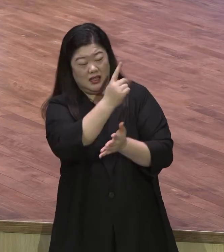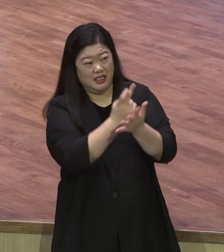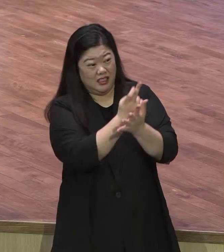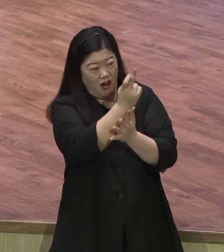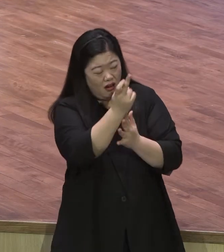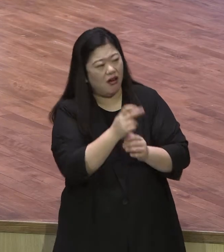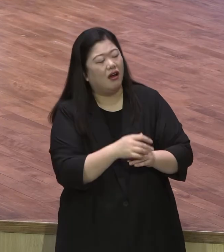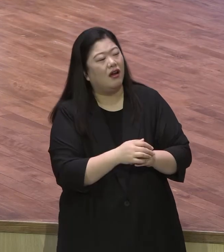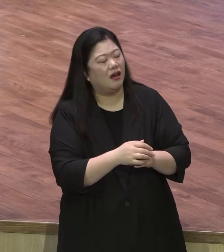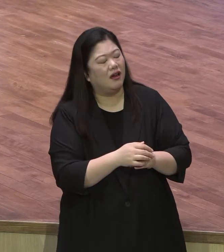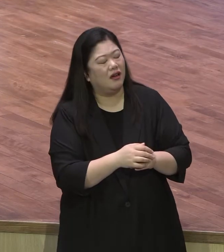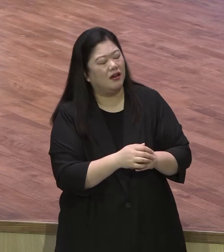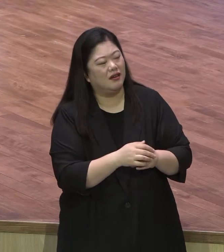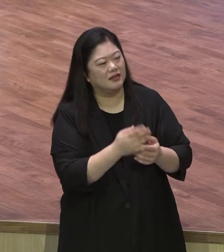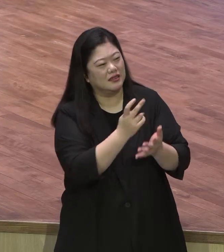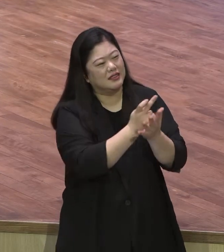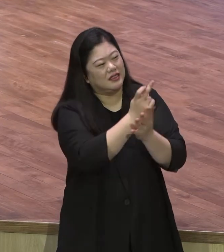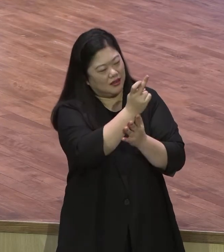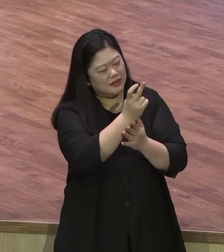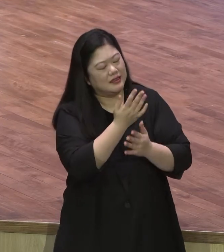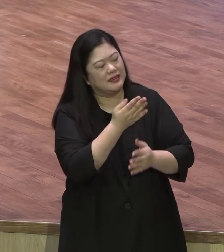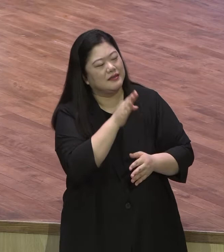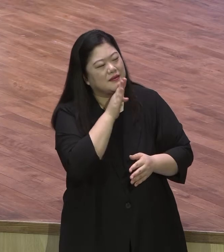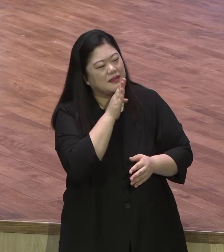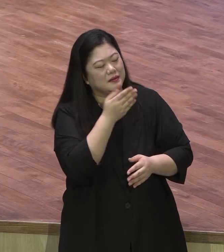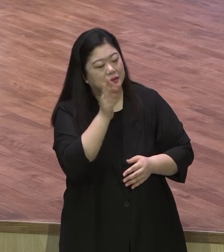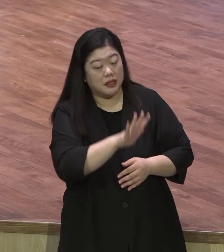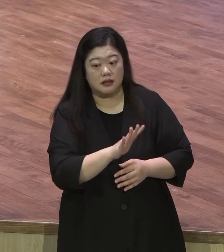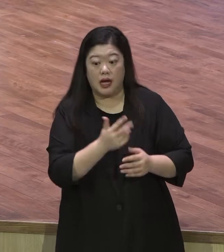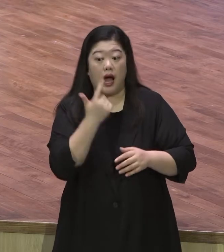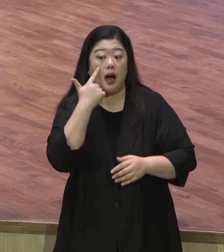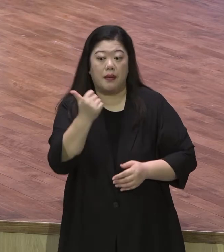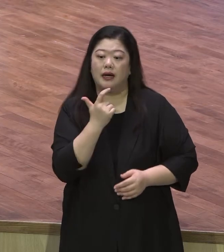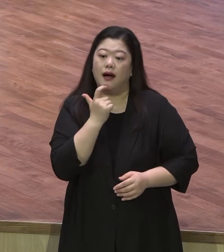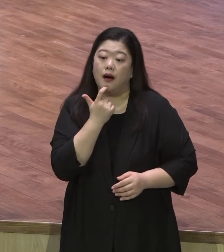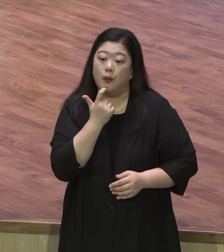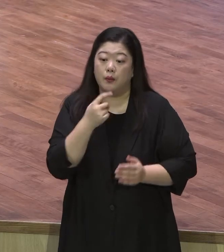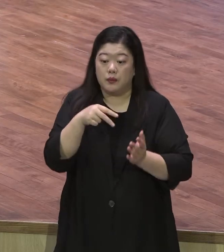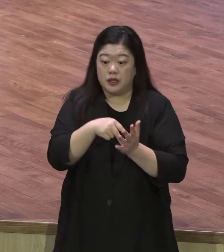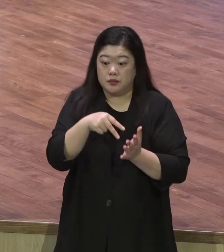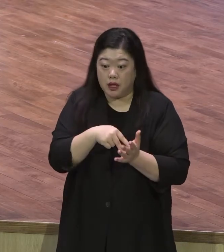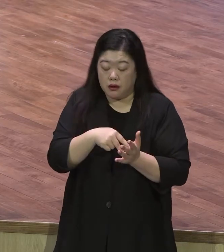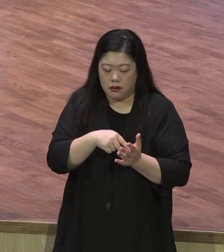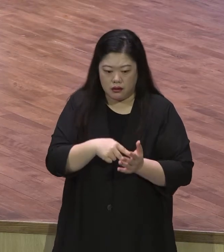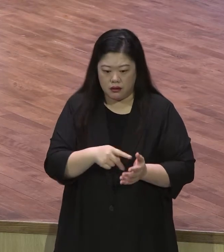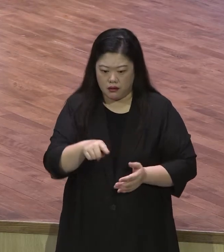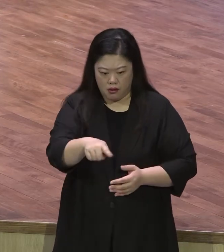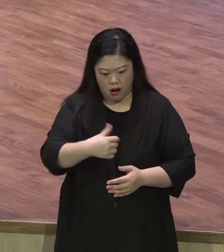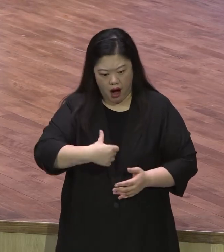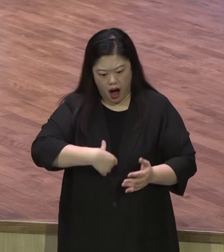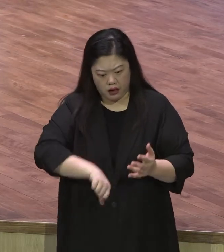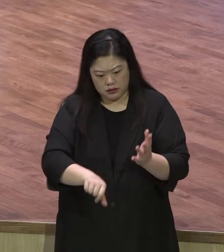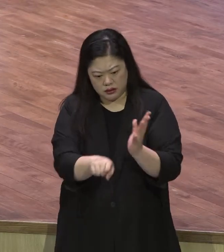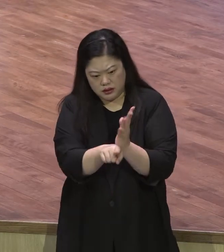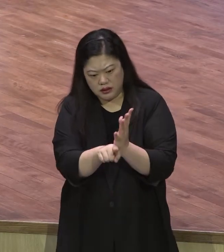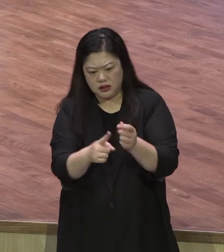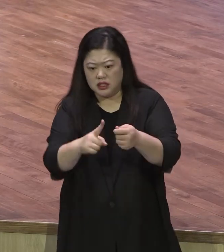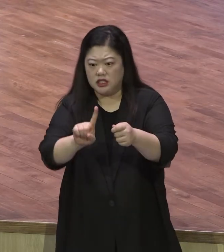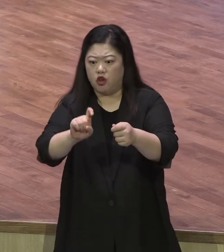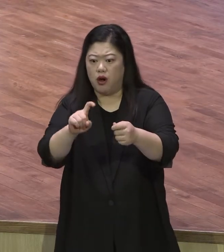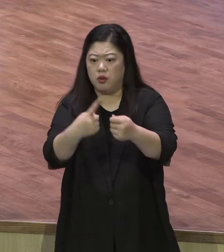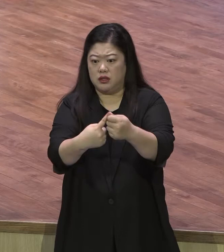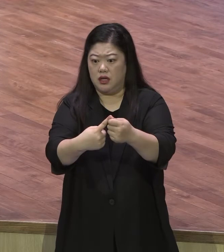야곱이 볼 때 달라 같은 형제 배달하는 행자들인데 달라 뭐가 있냐 언약 잡은